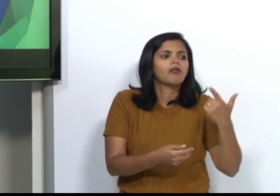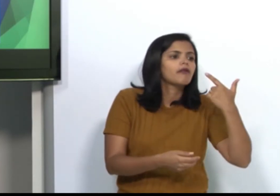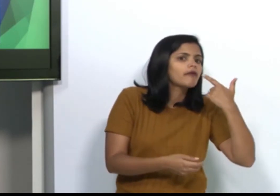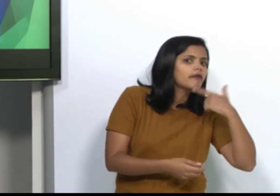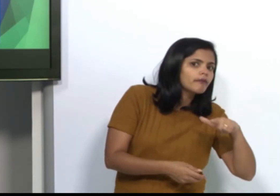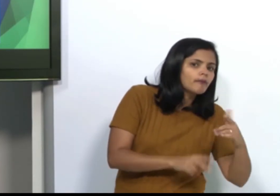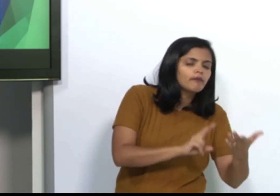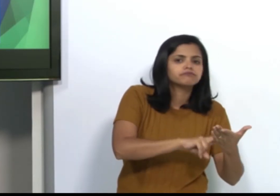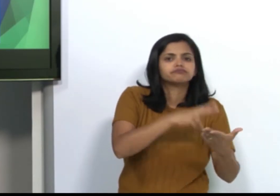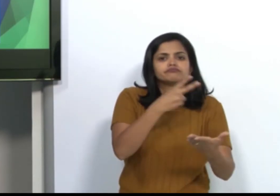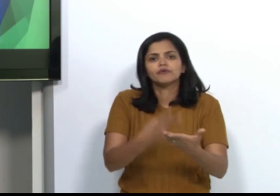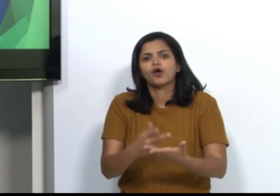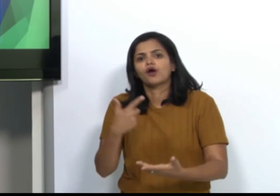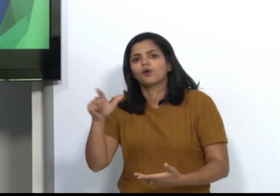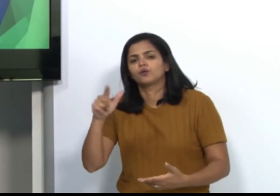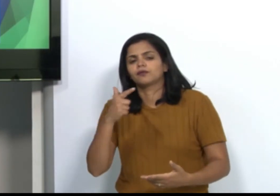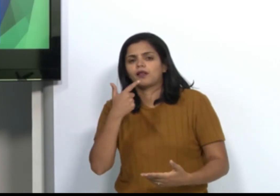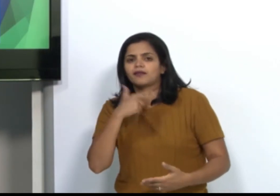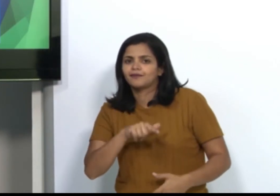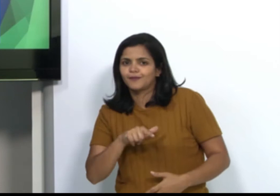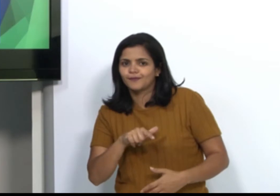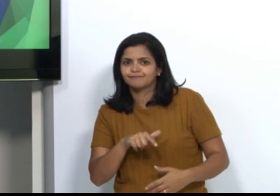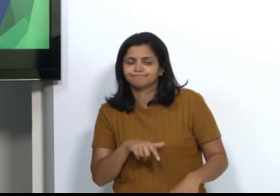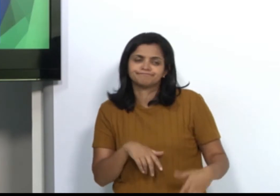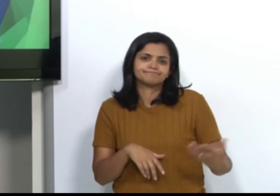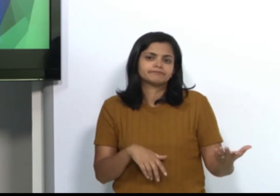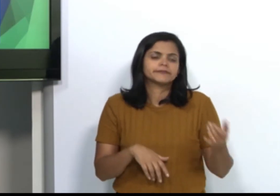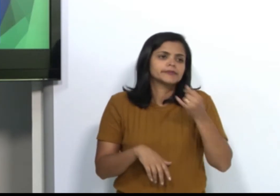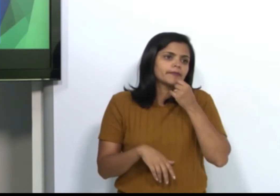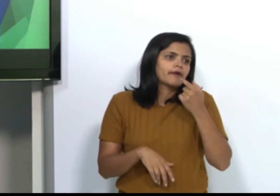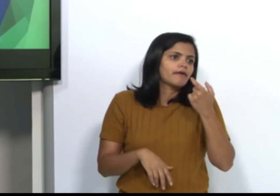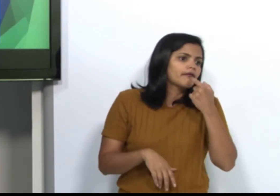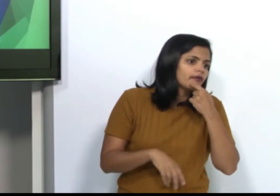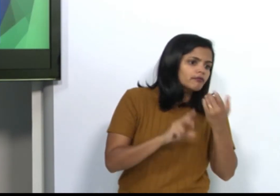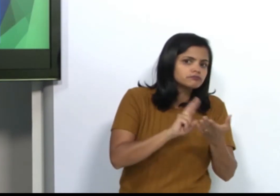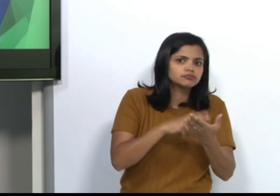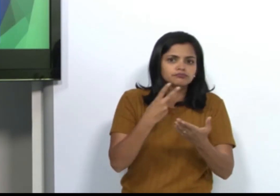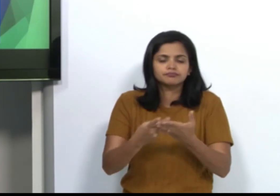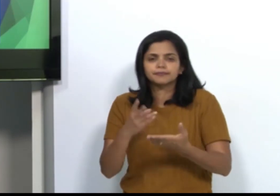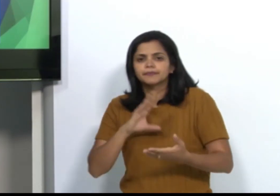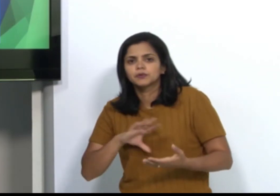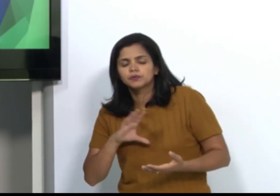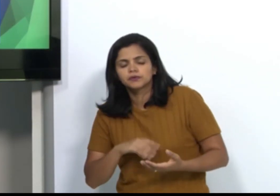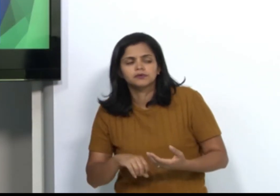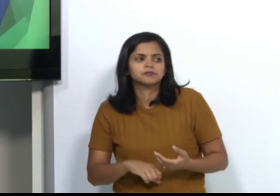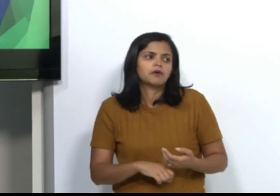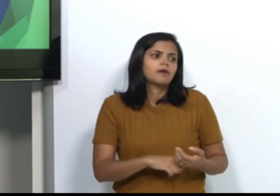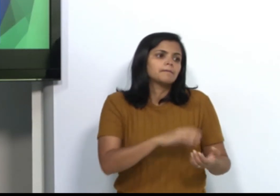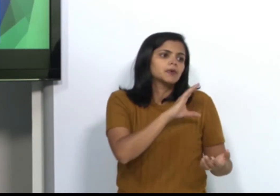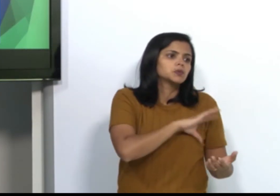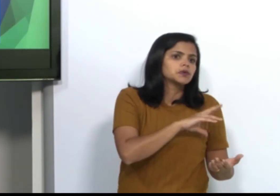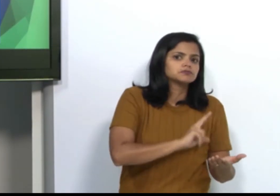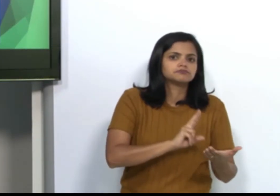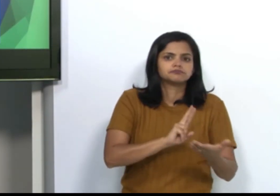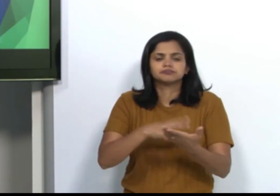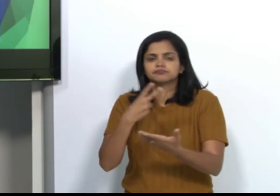São sistemas diferentes. Temos a tradução de uma língua para outra, por exemplo, de um inglês para